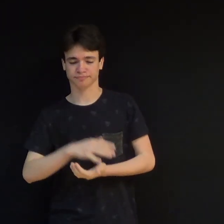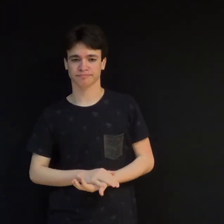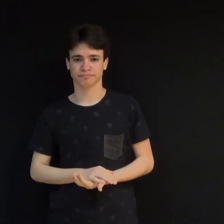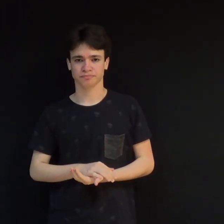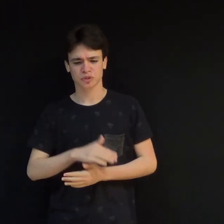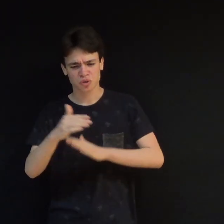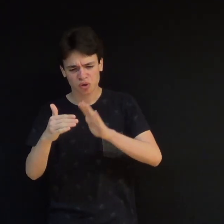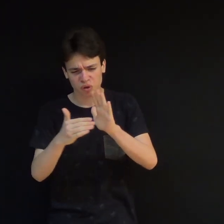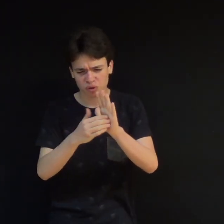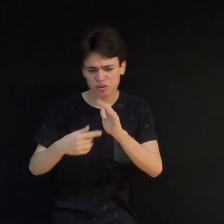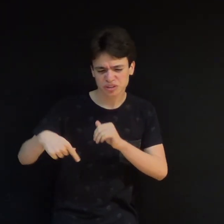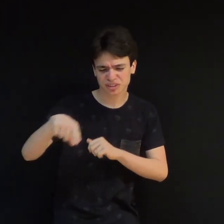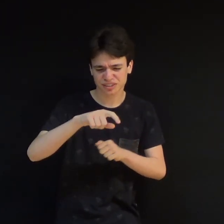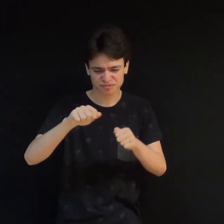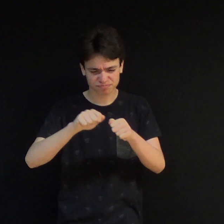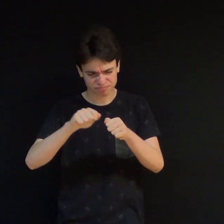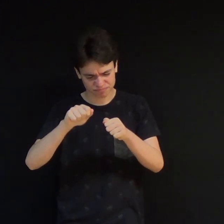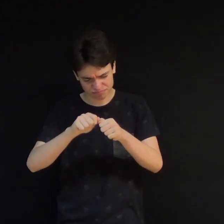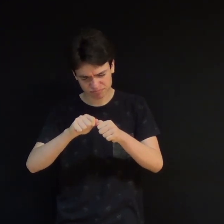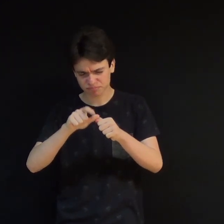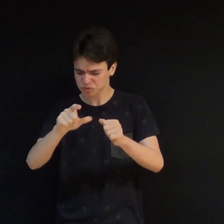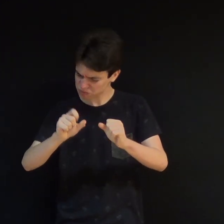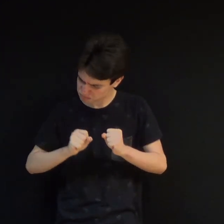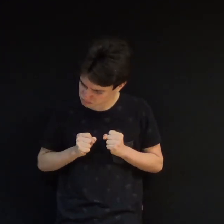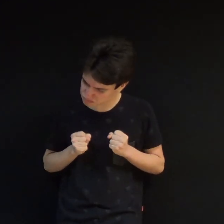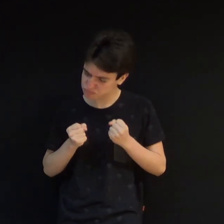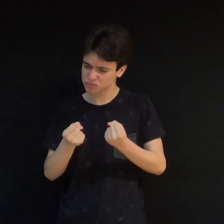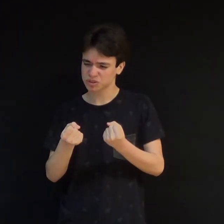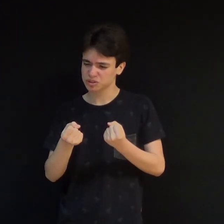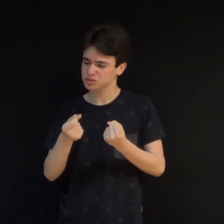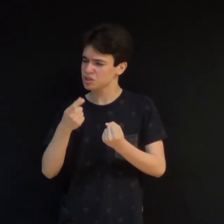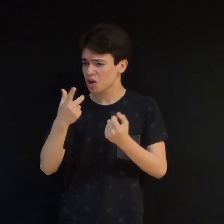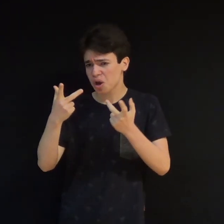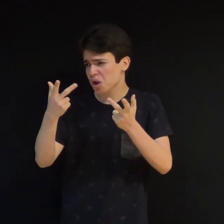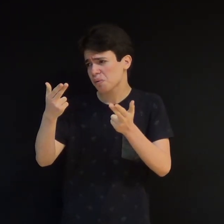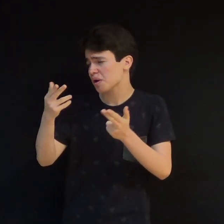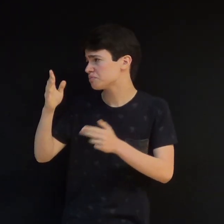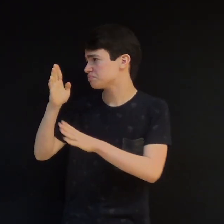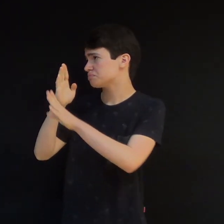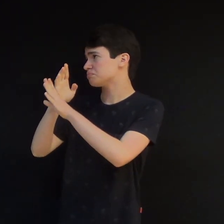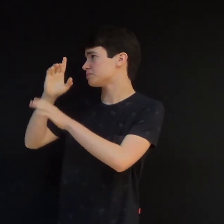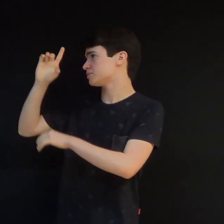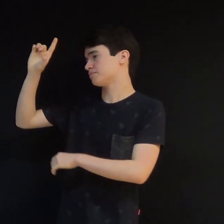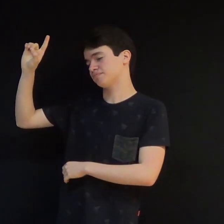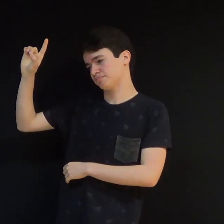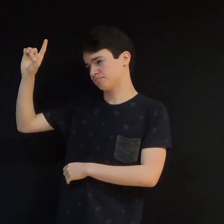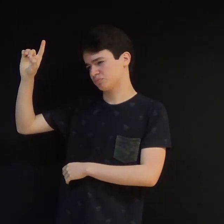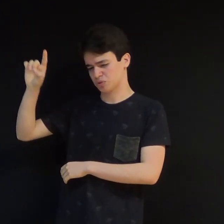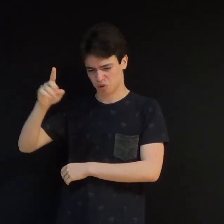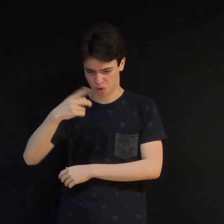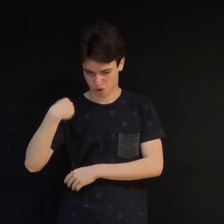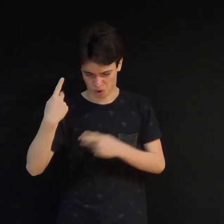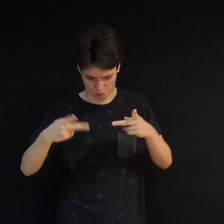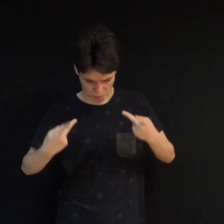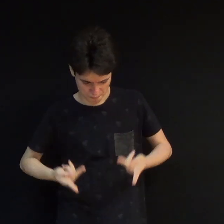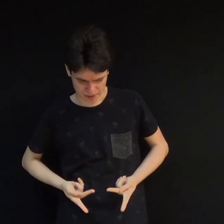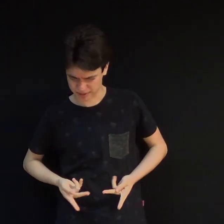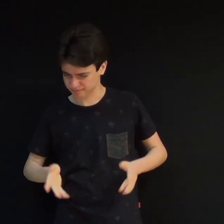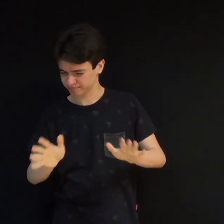fizerem passam de todo coração como para o senhor e não para os homens sabendo que receberam do senhor a recompensa da